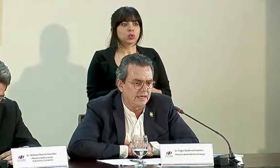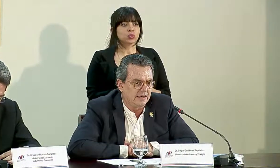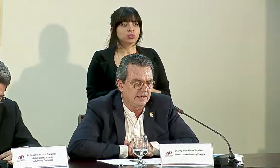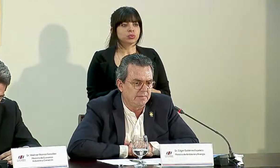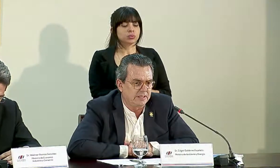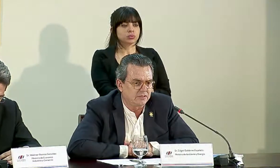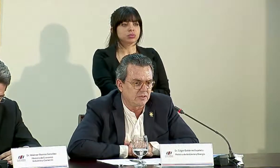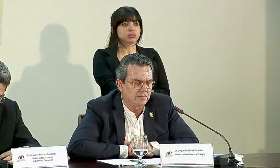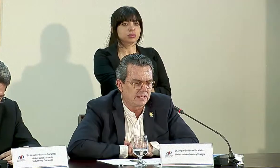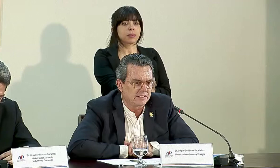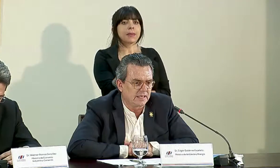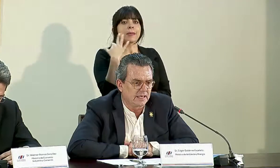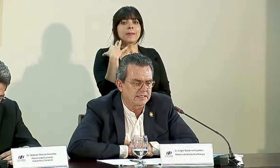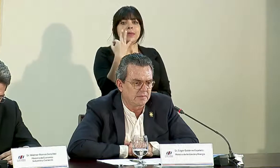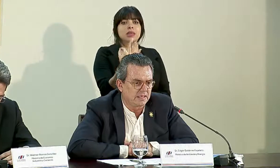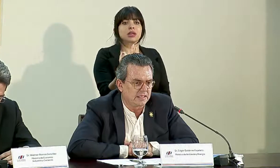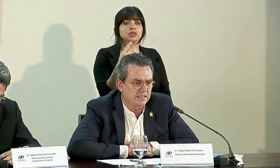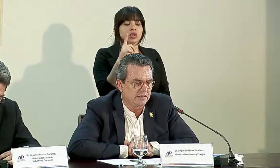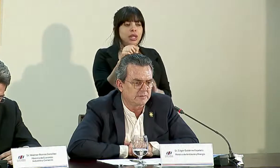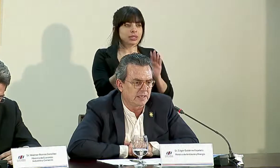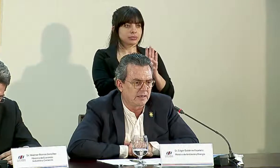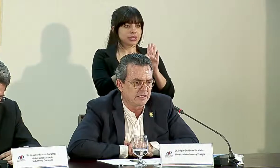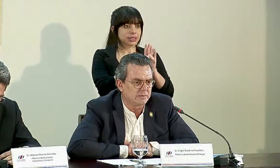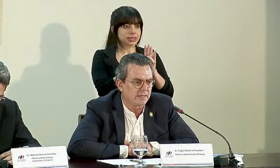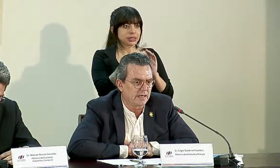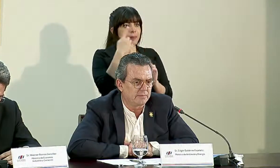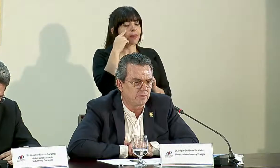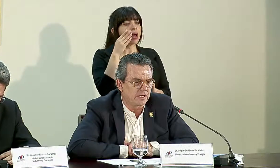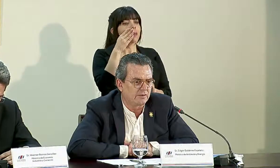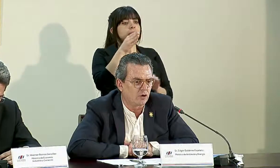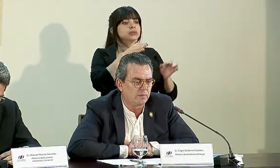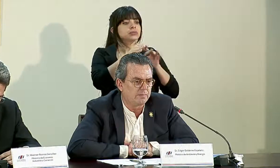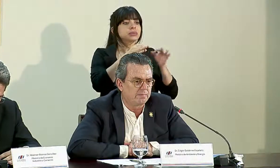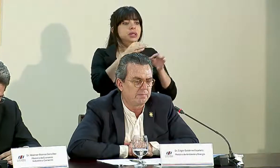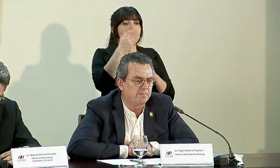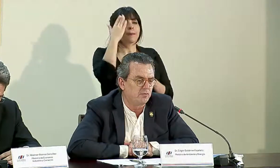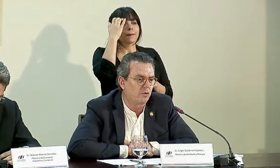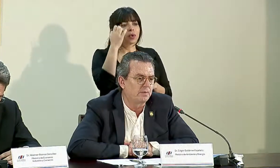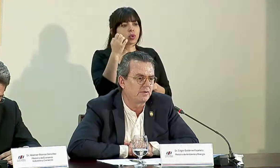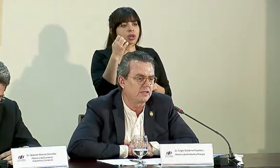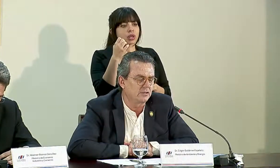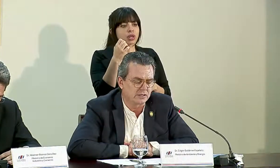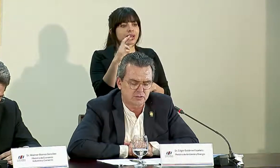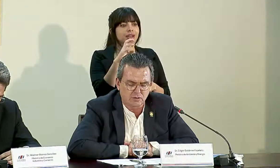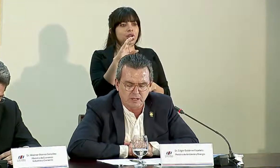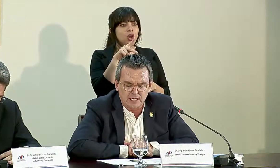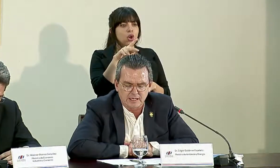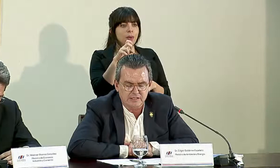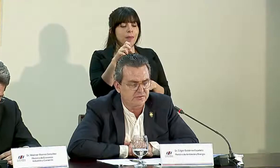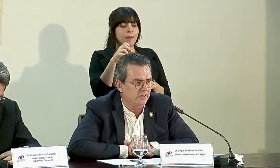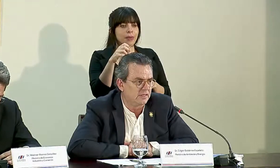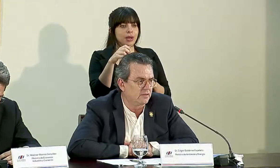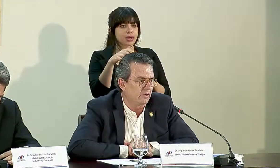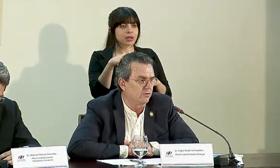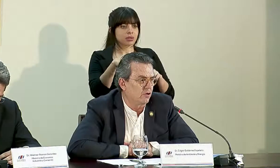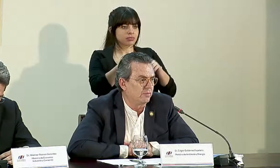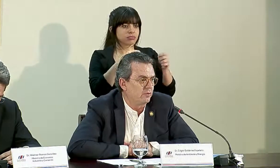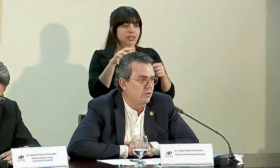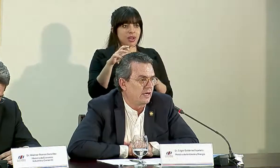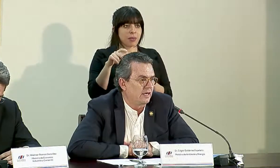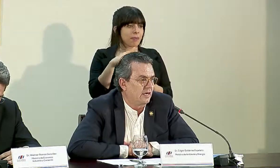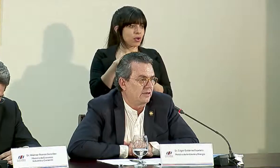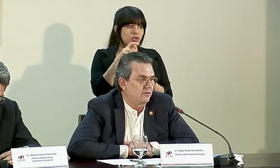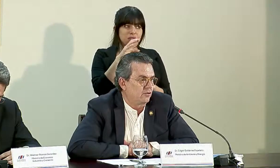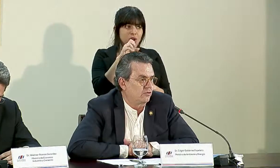la invitación que me hace la Asamblea Legislativa es para que vaya a explicar por qué Recope rompe relaciones con Ad Astra, cuando